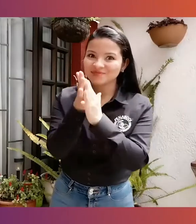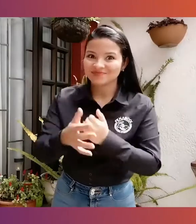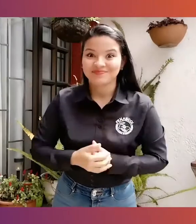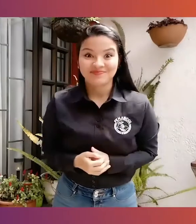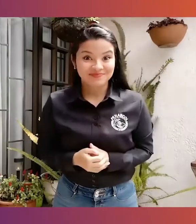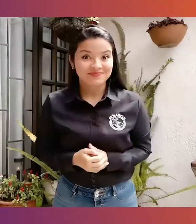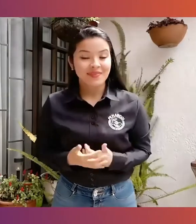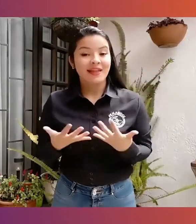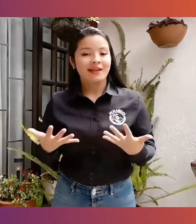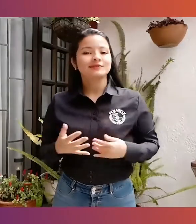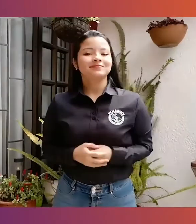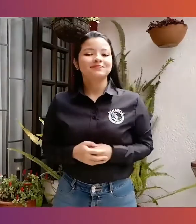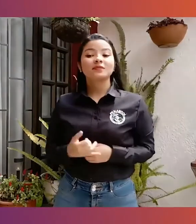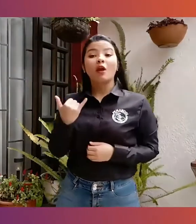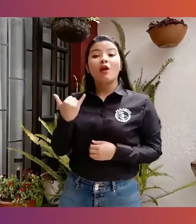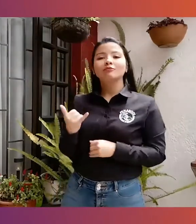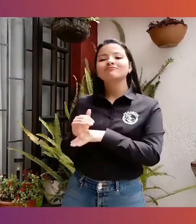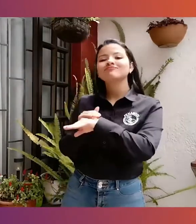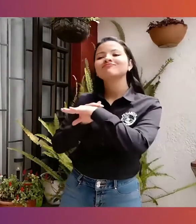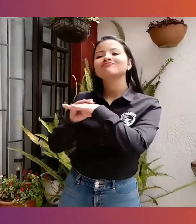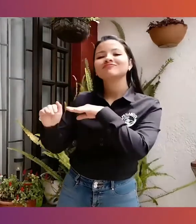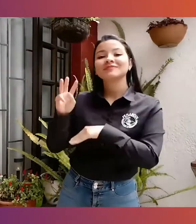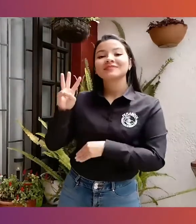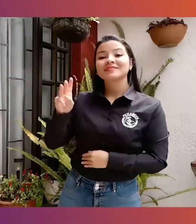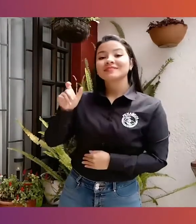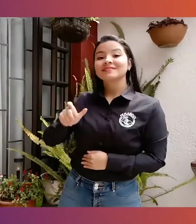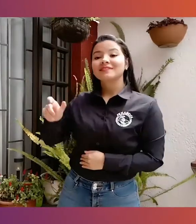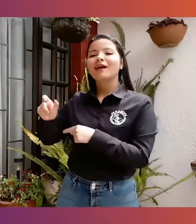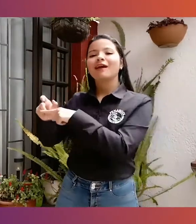Los invitamos para que ellos mismos nos cuenten su experiencia.